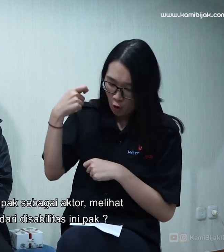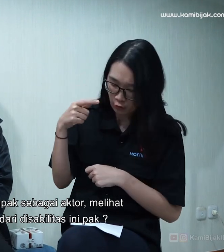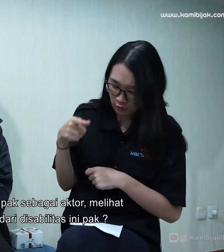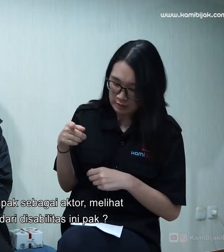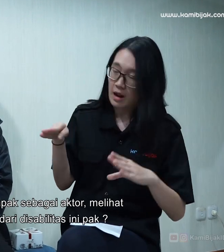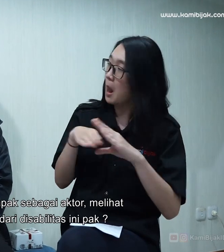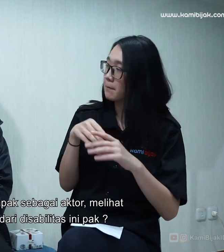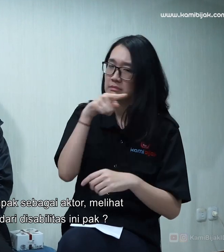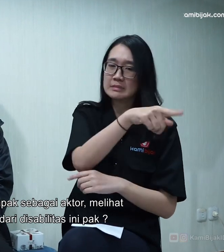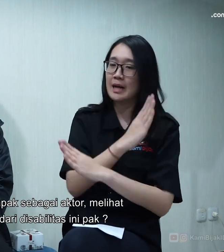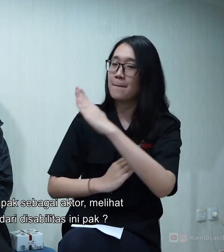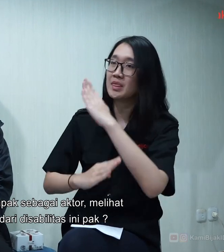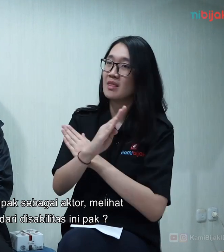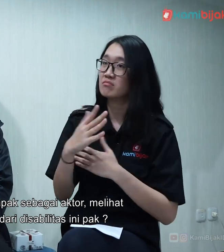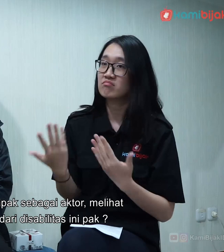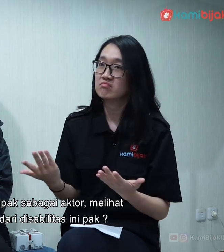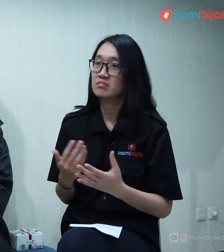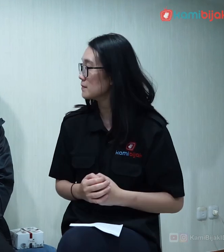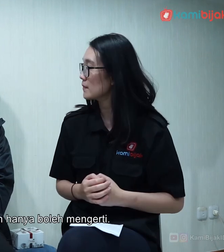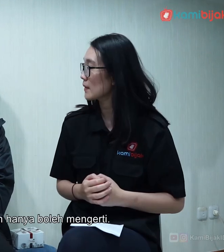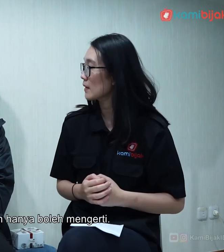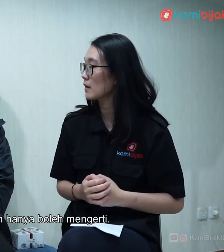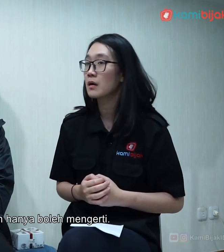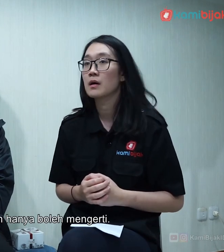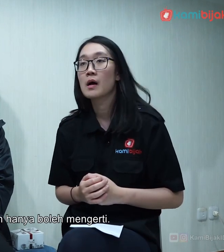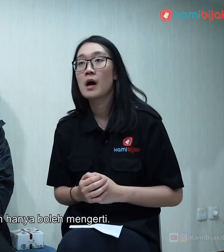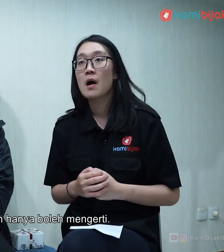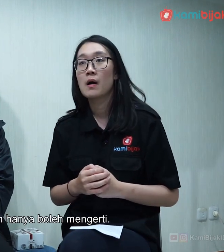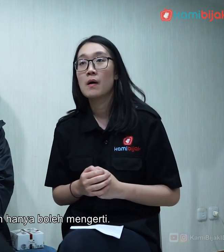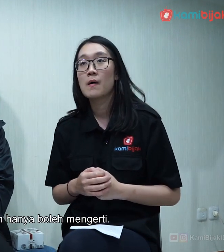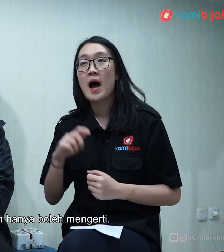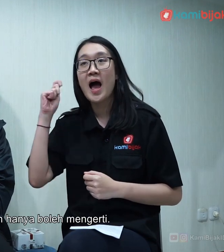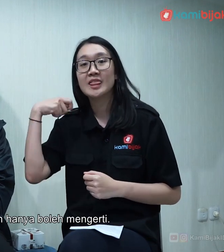Tujuannya Bapak sebagai aktor melihat aktor